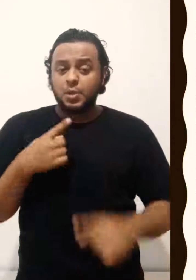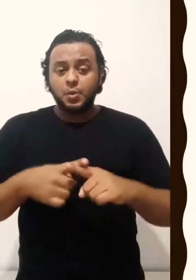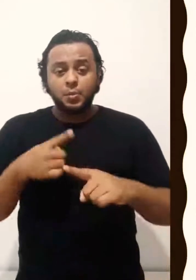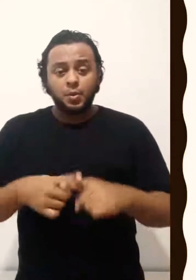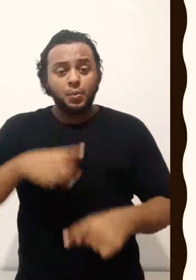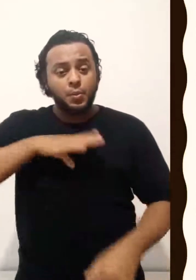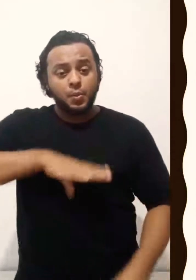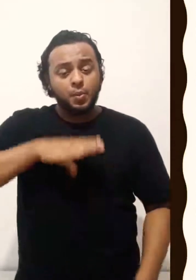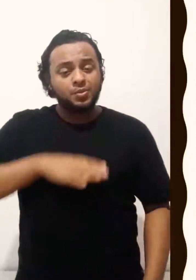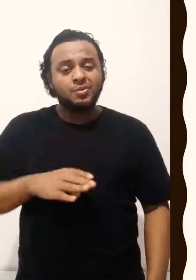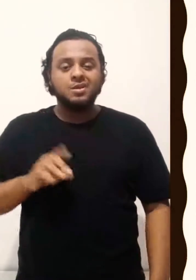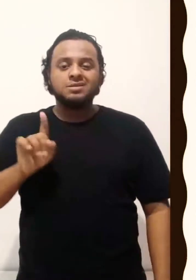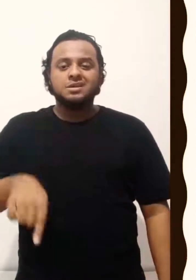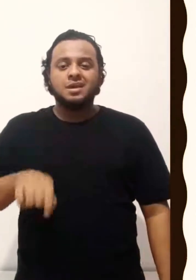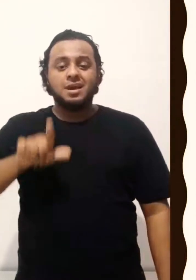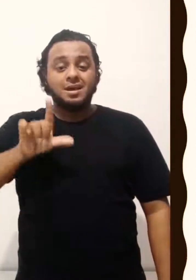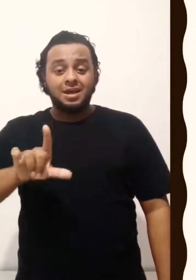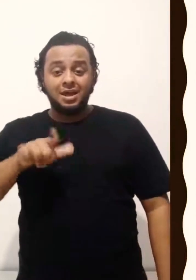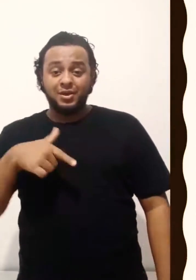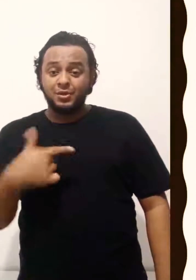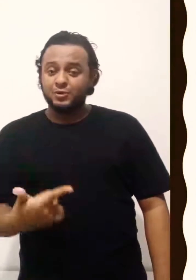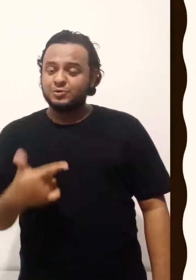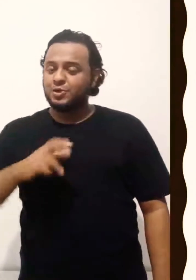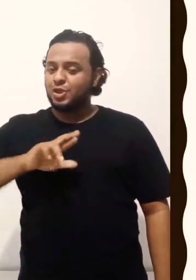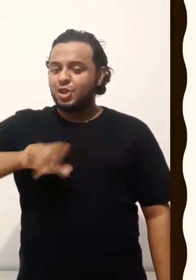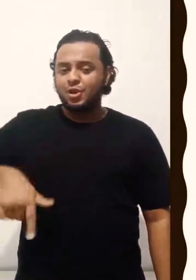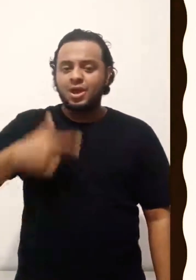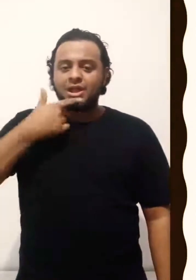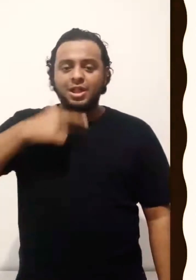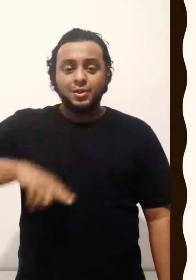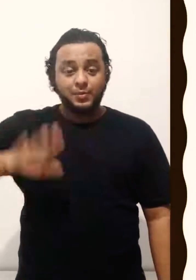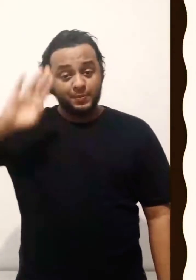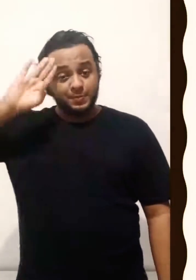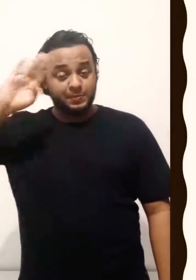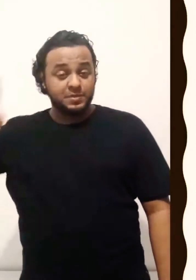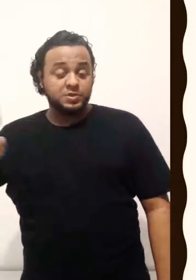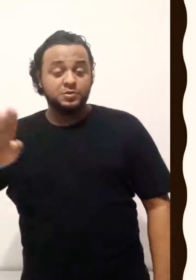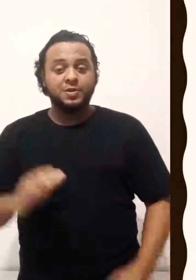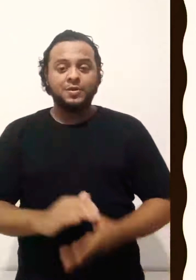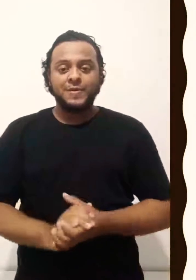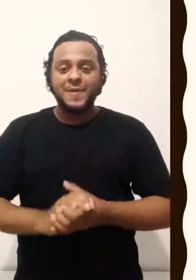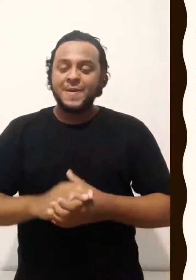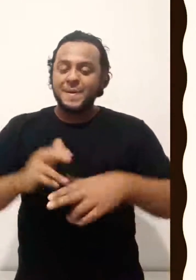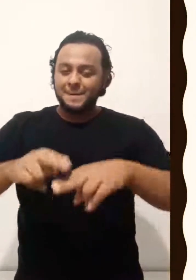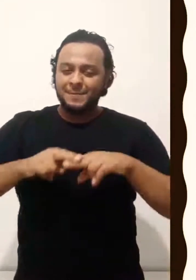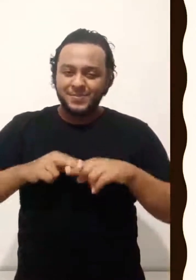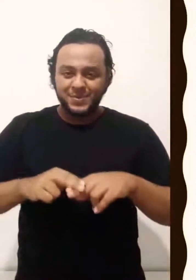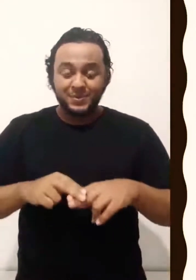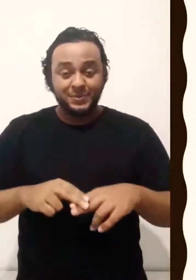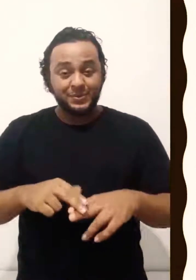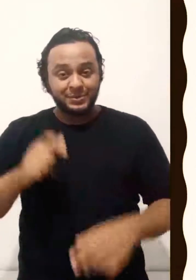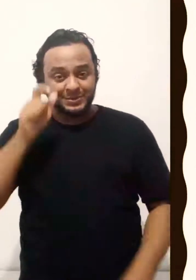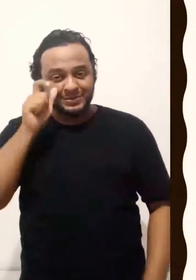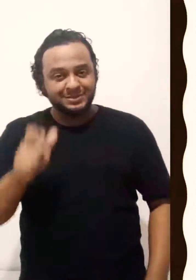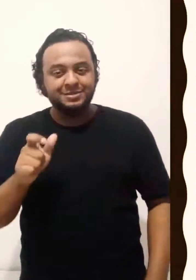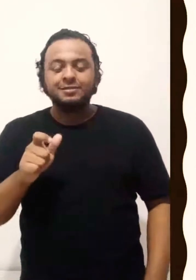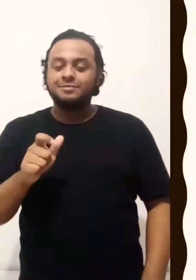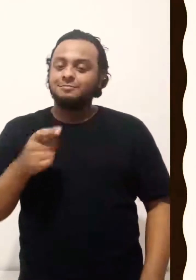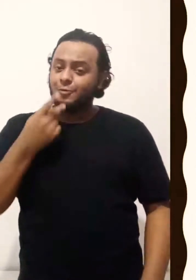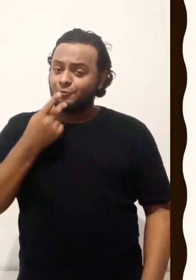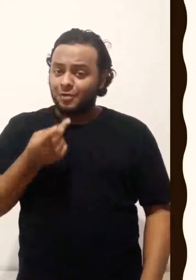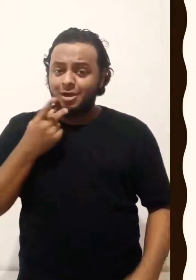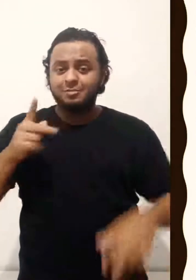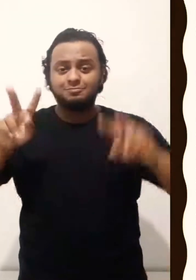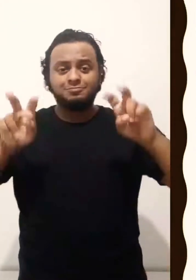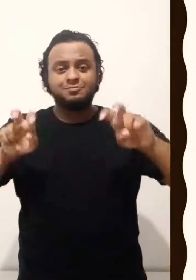para o português, porque o português para eles é uma segunda língua, não é a sua língua principal. Então é interessante a gente